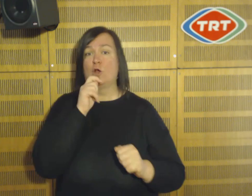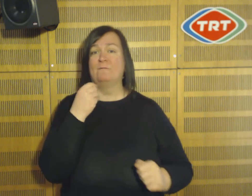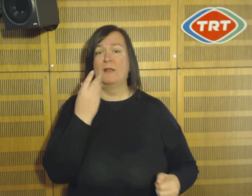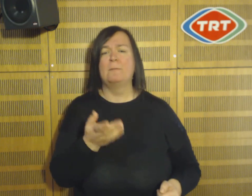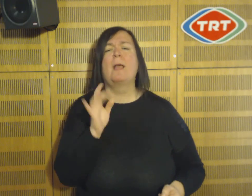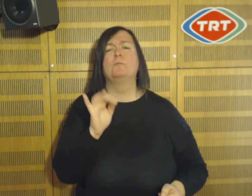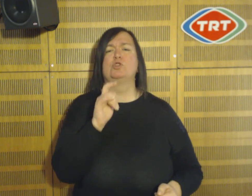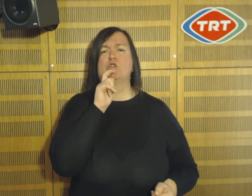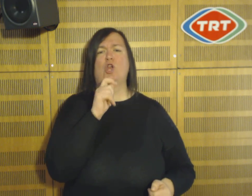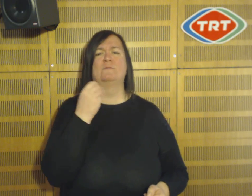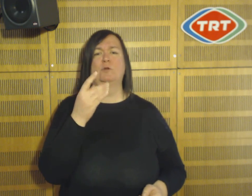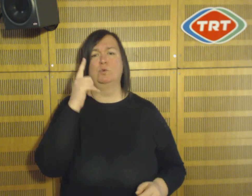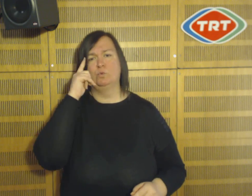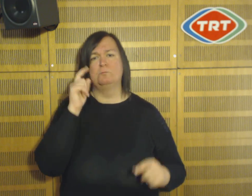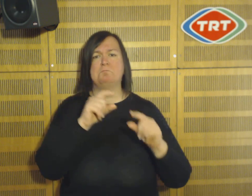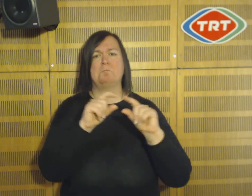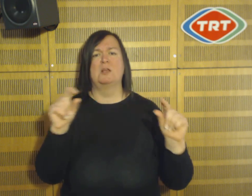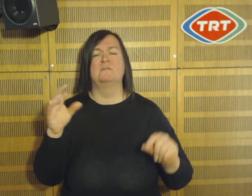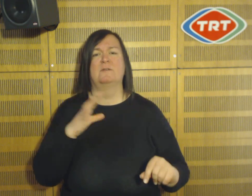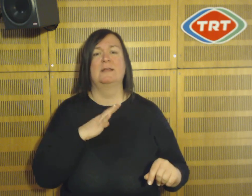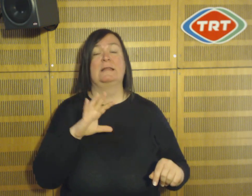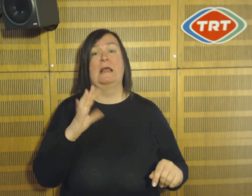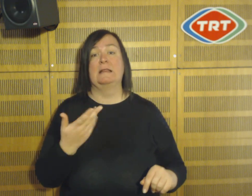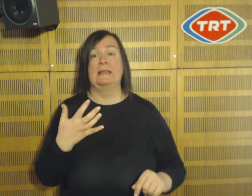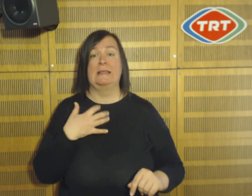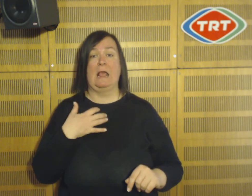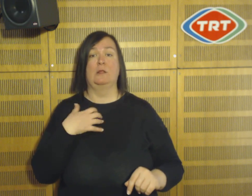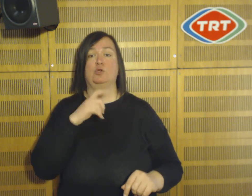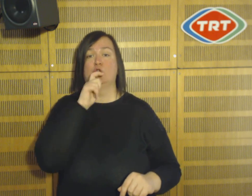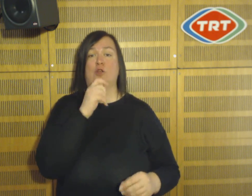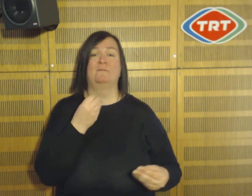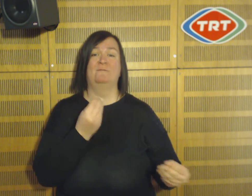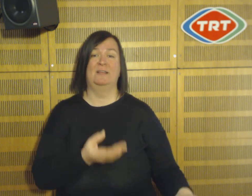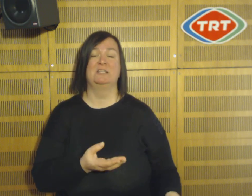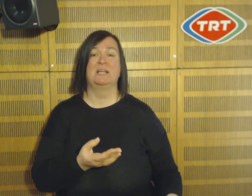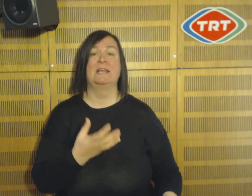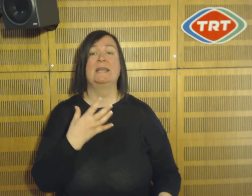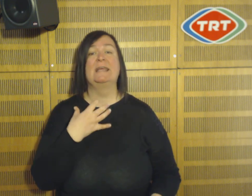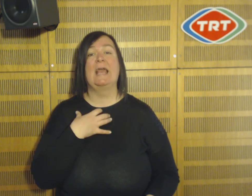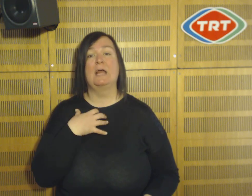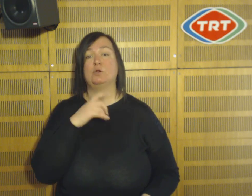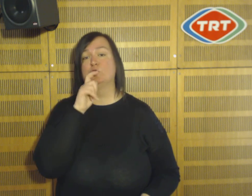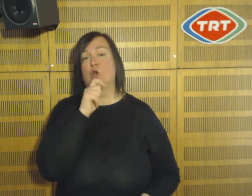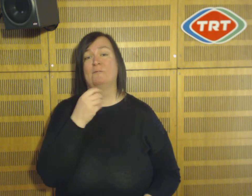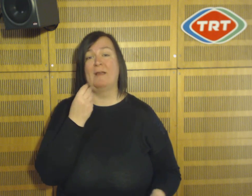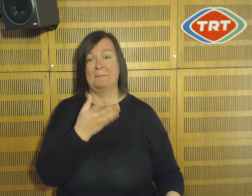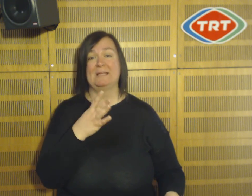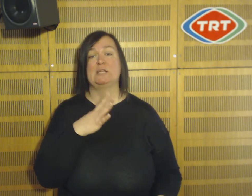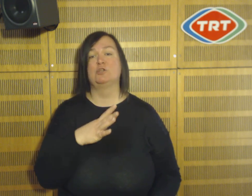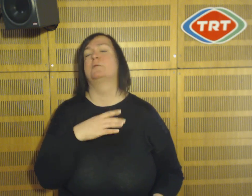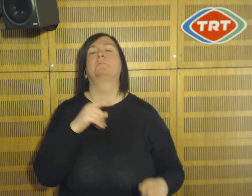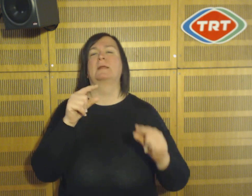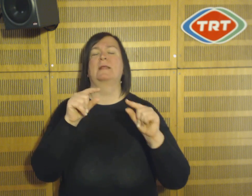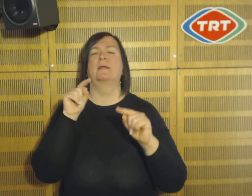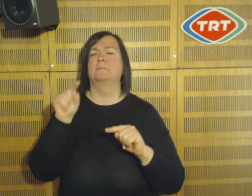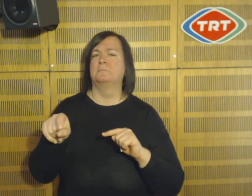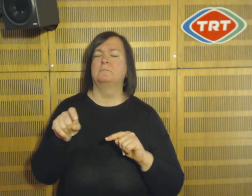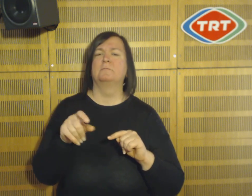verecekler üst başlıklar var ya da kendi sözlerini verecekler kendi sözümü vermek istiyorum diye de bir yer var oraya da bizim